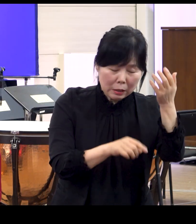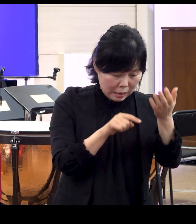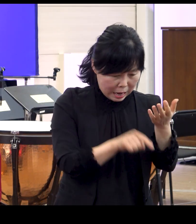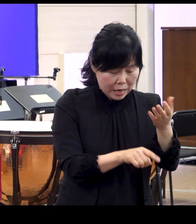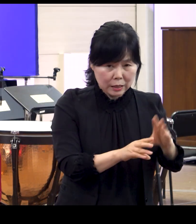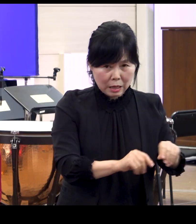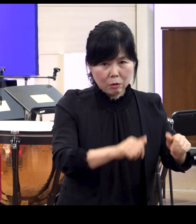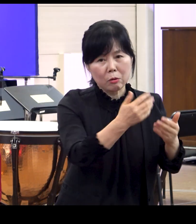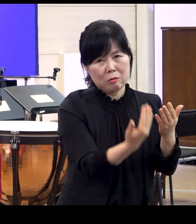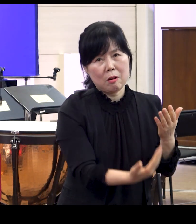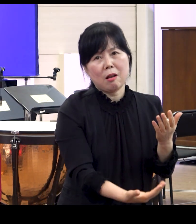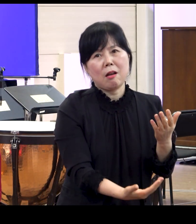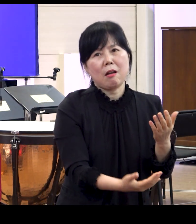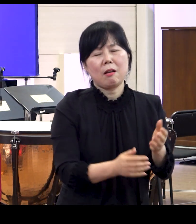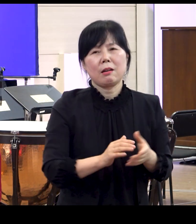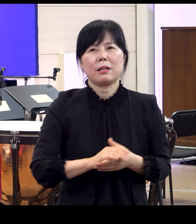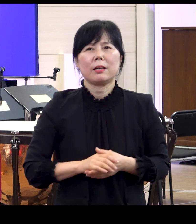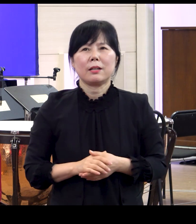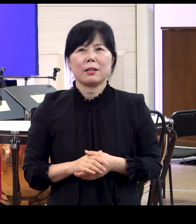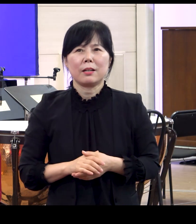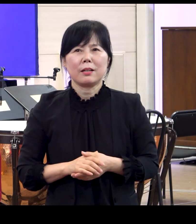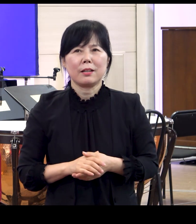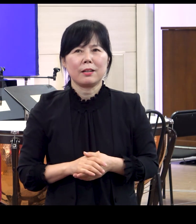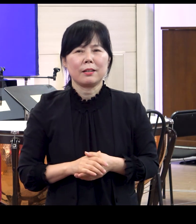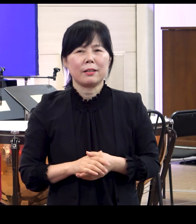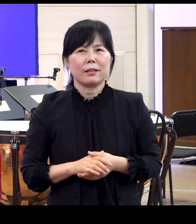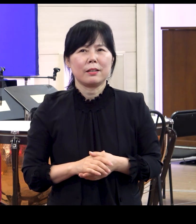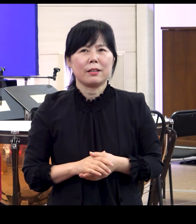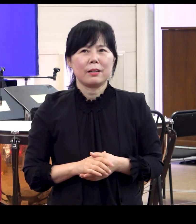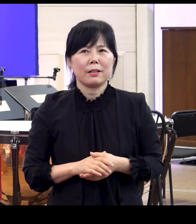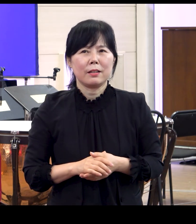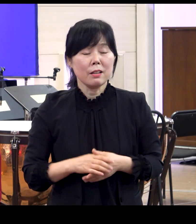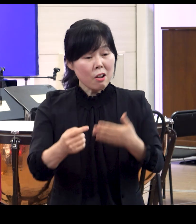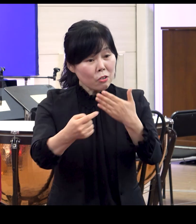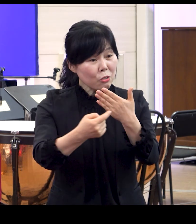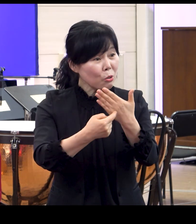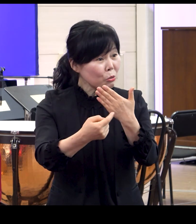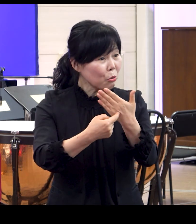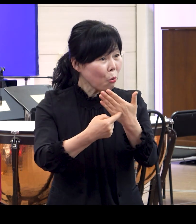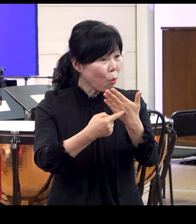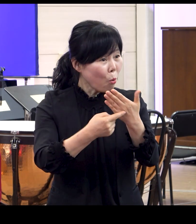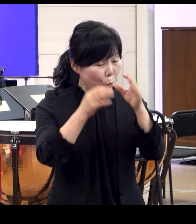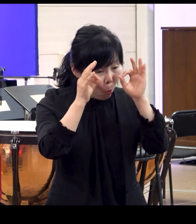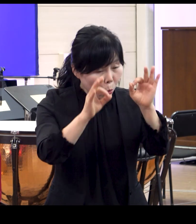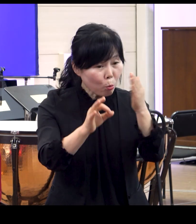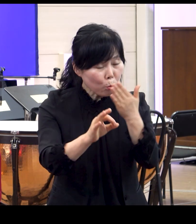줄을 누가 알랴. 똑같다는 거예요. 짐승이나 인간이나 겉으로 볼 때